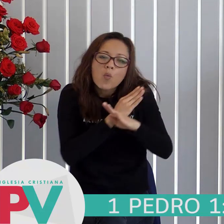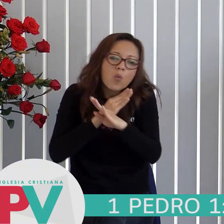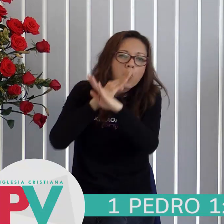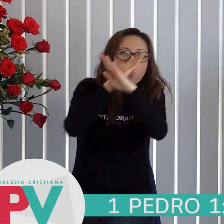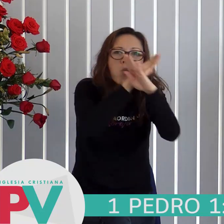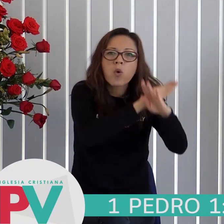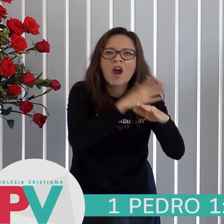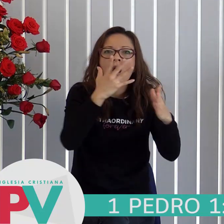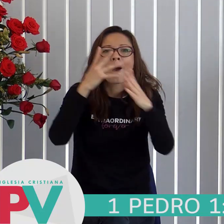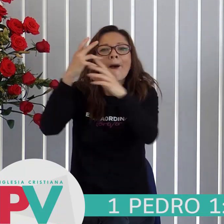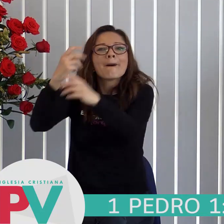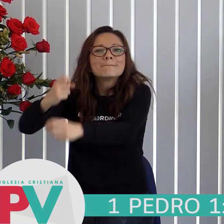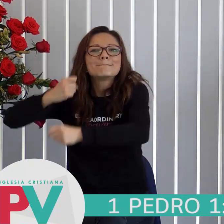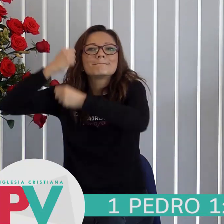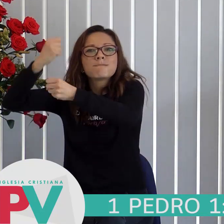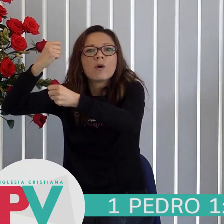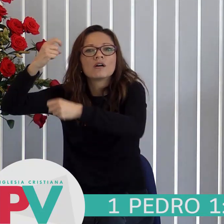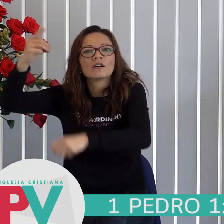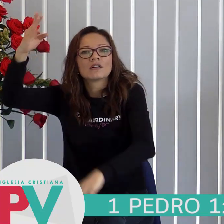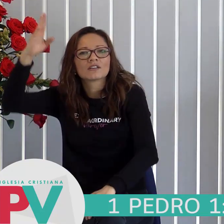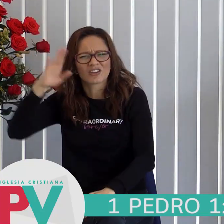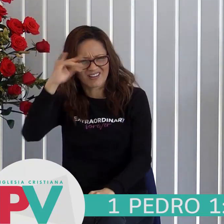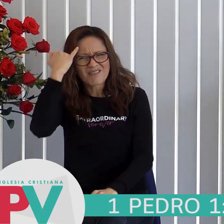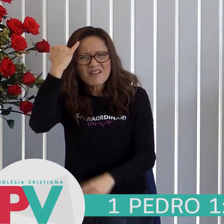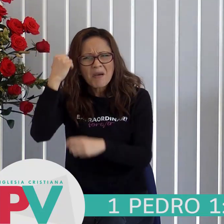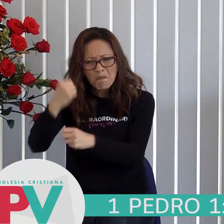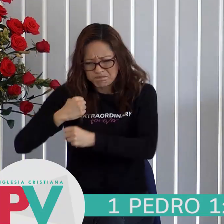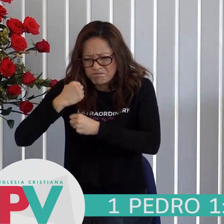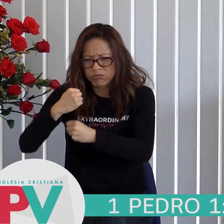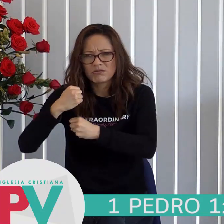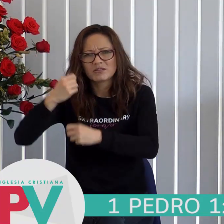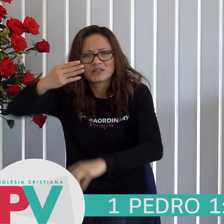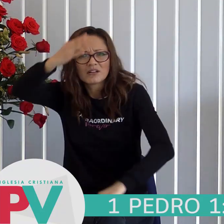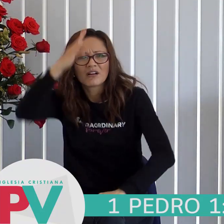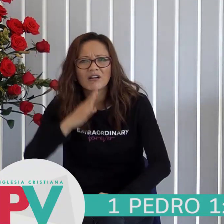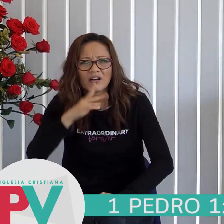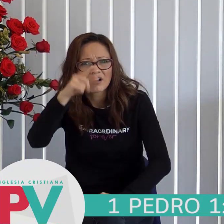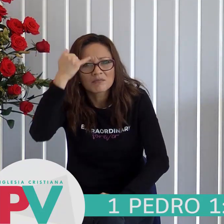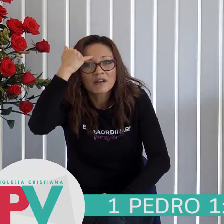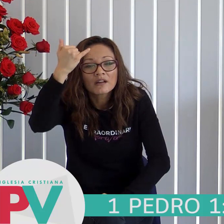por el poder de Dios. ¿Usted se imagina el poder de Dios?